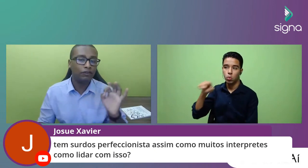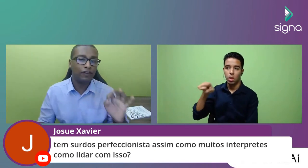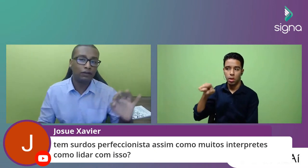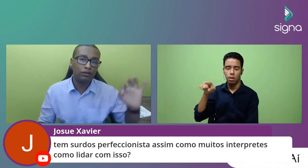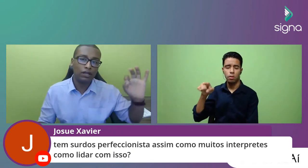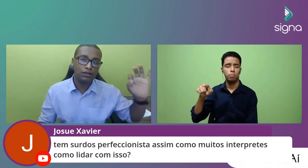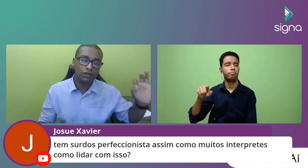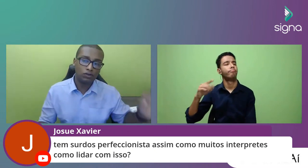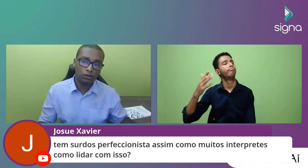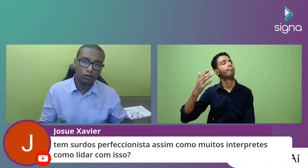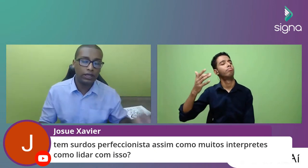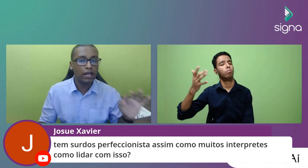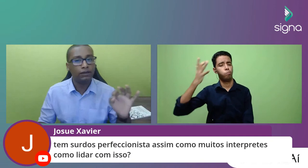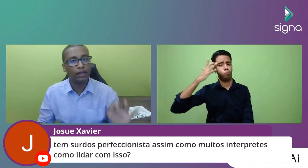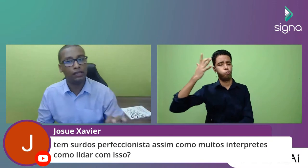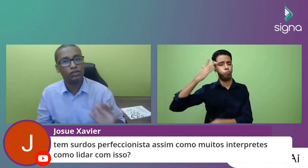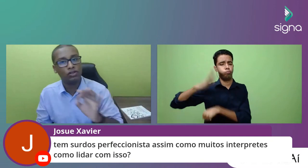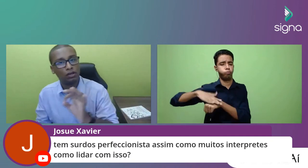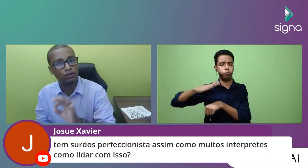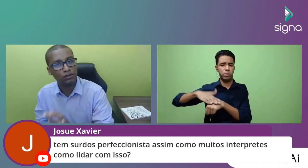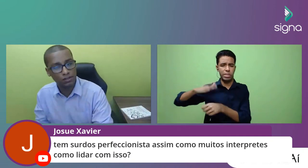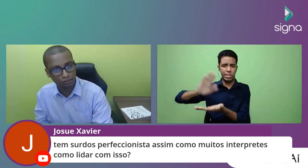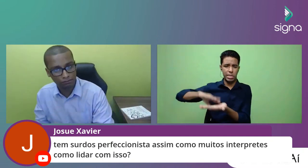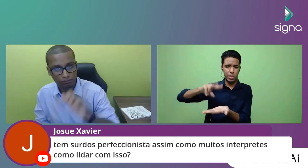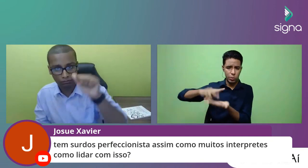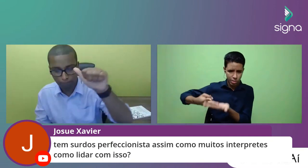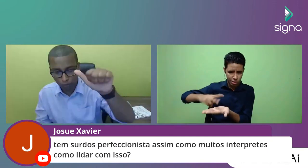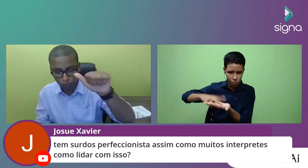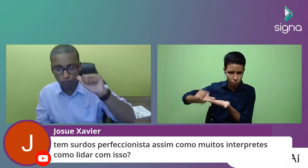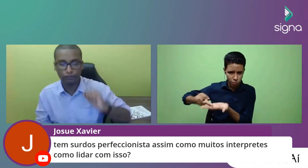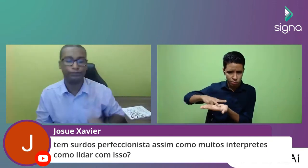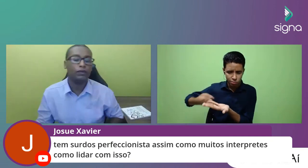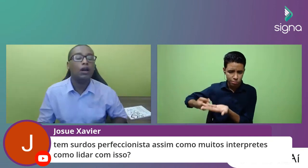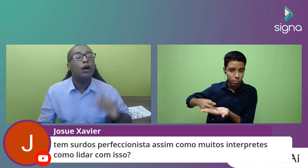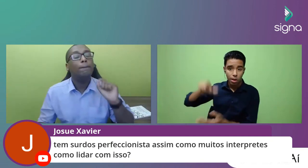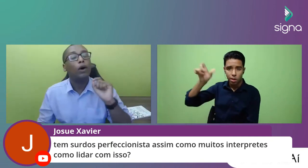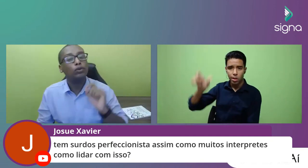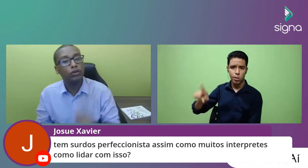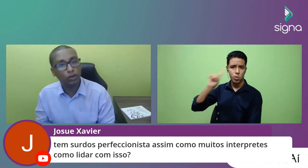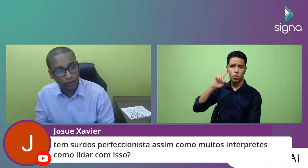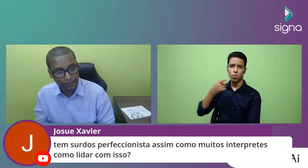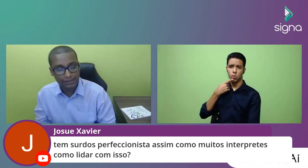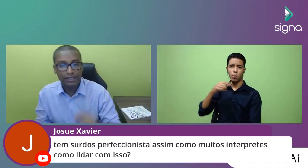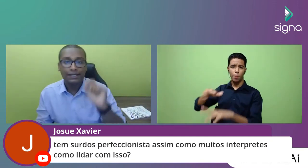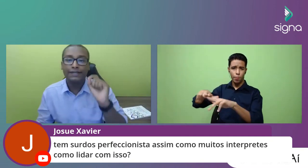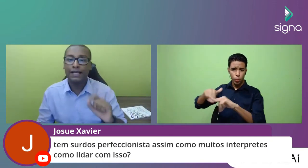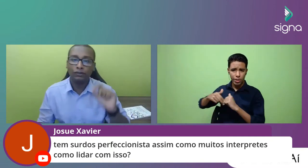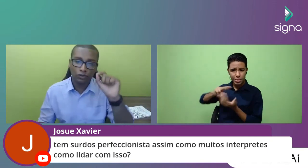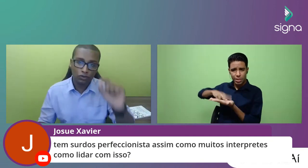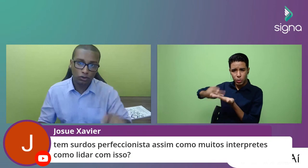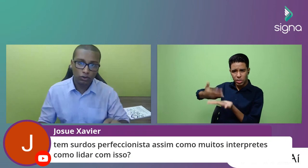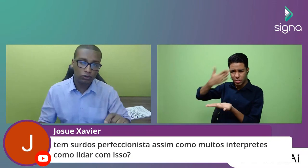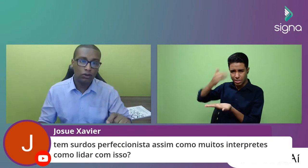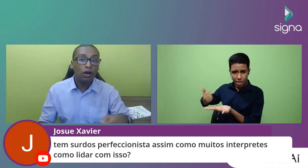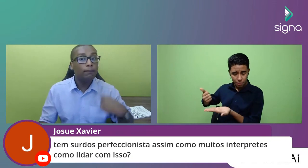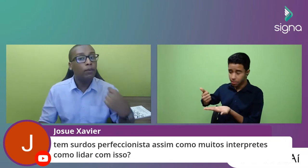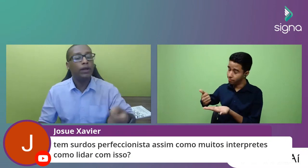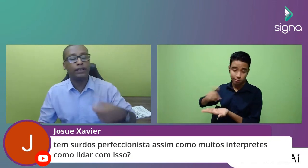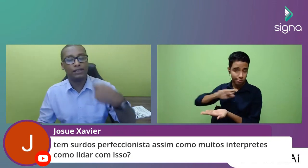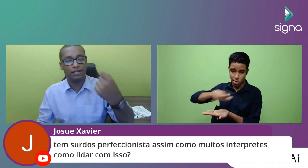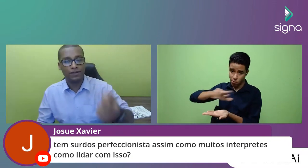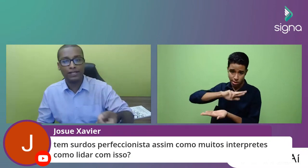Não é pelo fato dele ser surdo que ele entende de tradução. Ponto 1. Ponto 2. Sendo